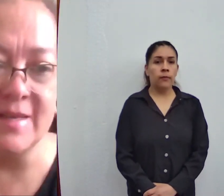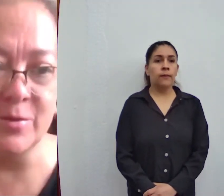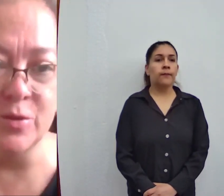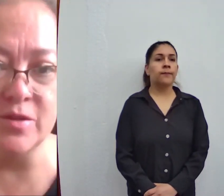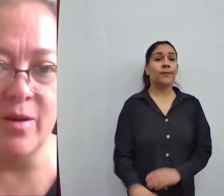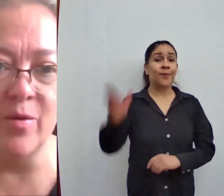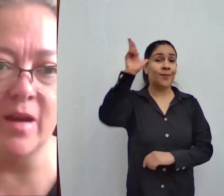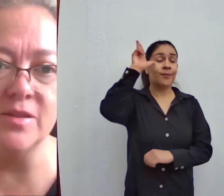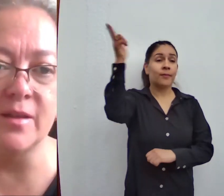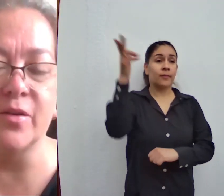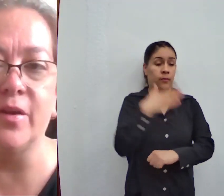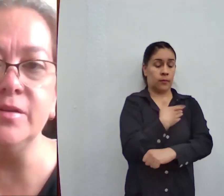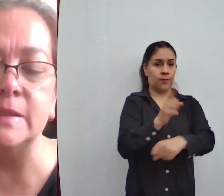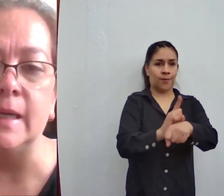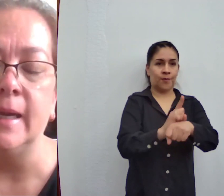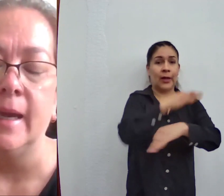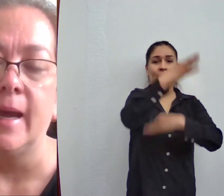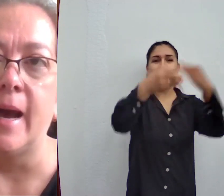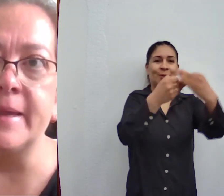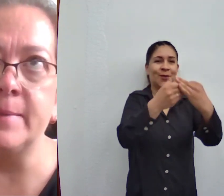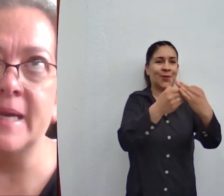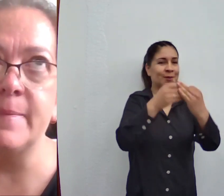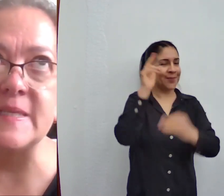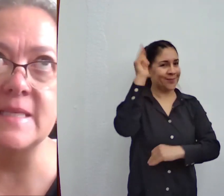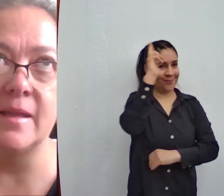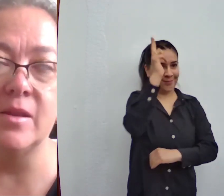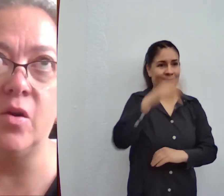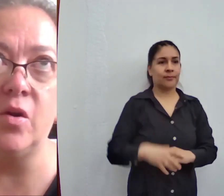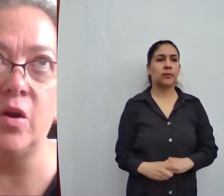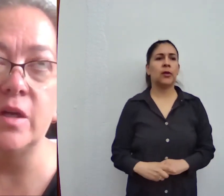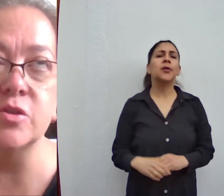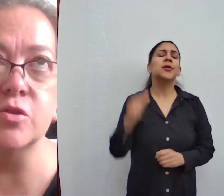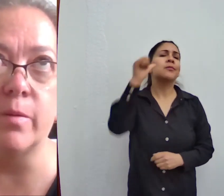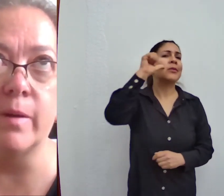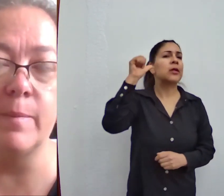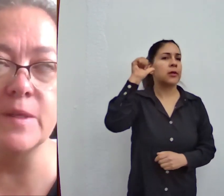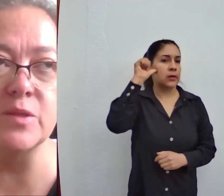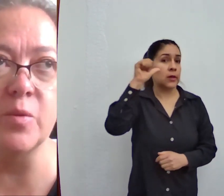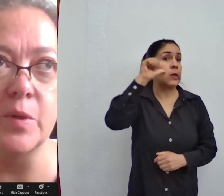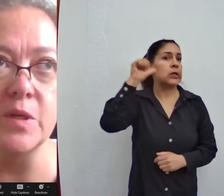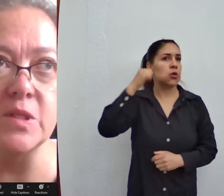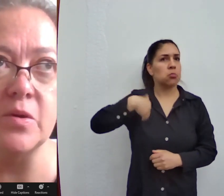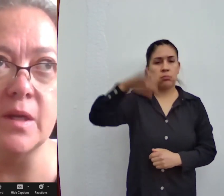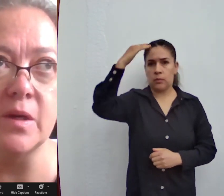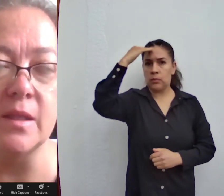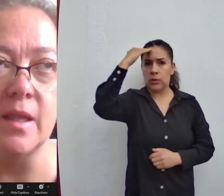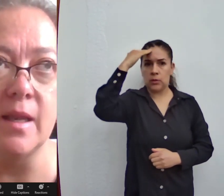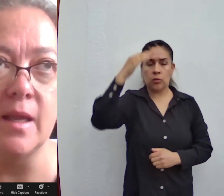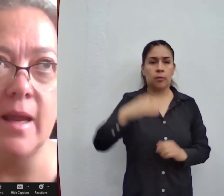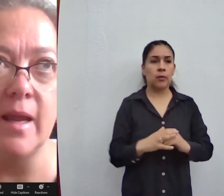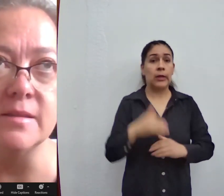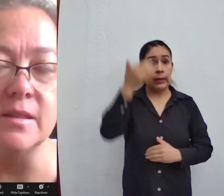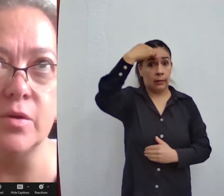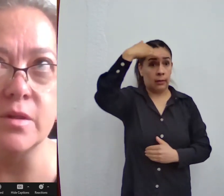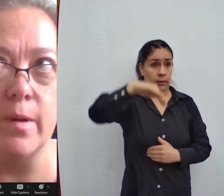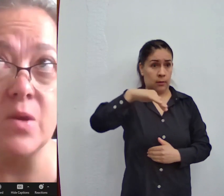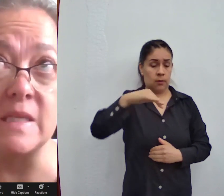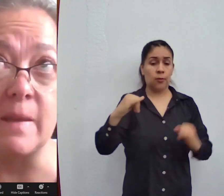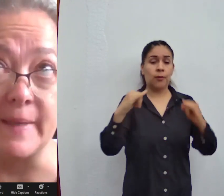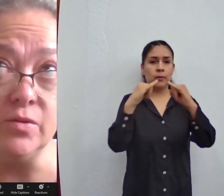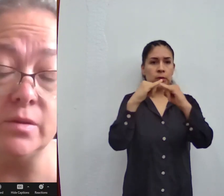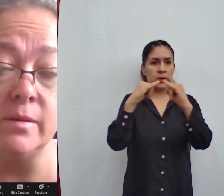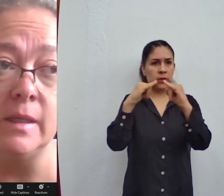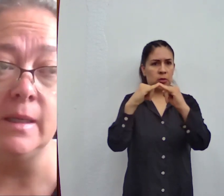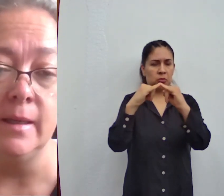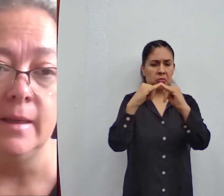Hola, buenos días. Gusto saludarlos a todos. Ayer me quedé pensando sobre el presupuesto que tiene el instituto, que son 9 millones